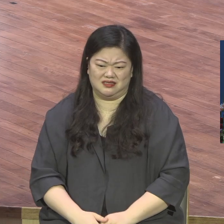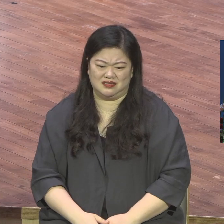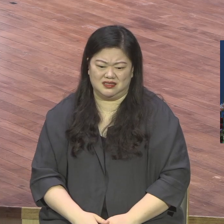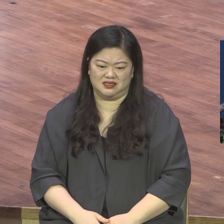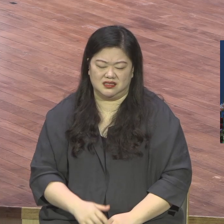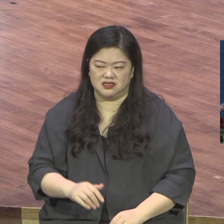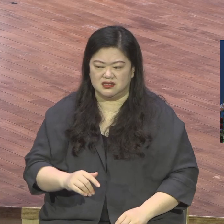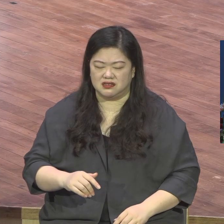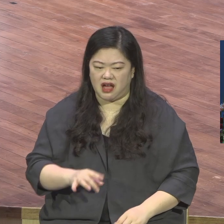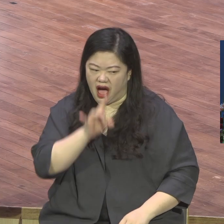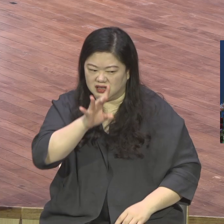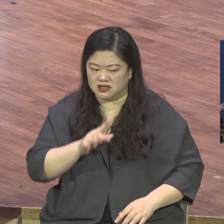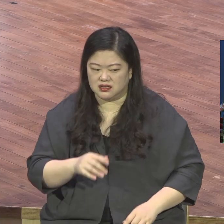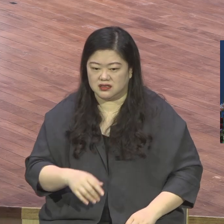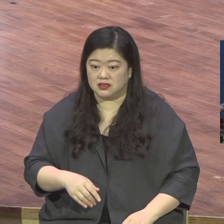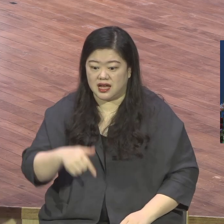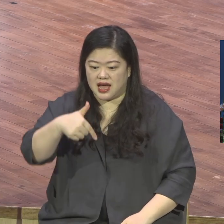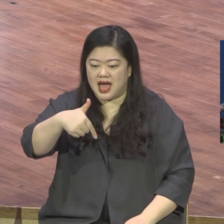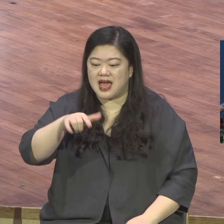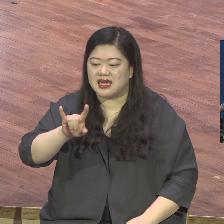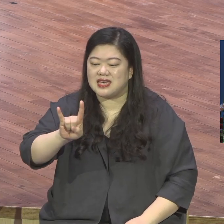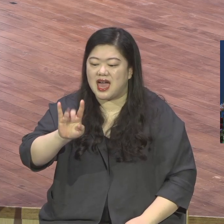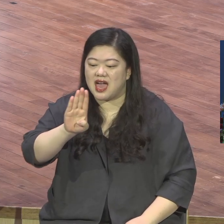자존심. 개뿔. 그것